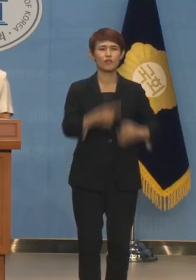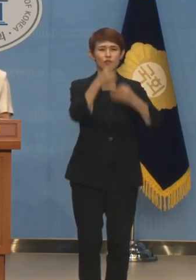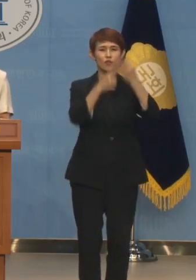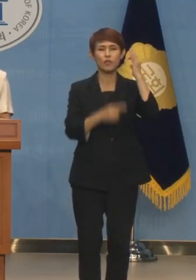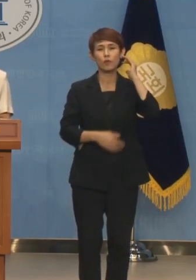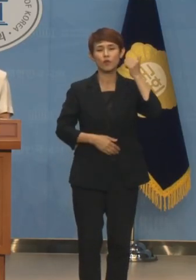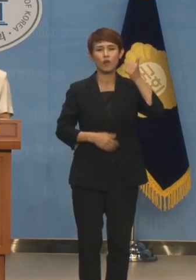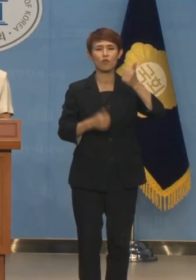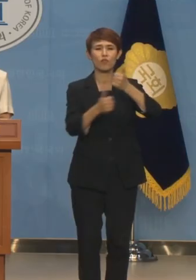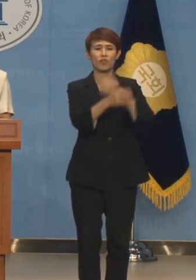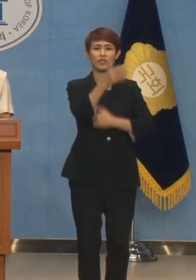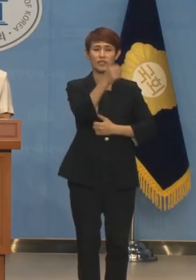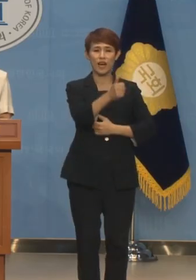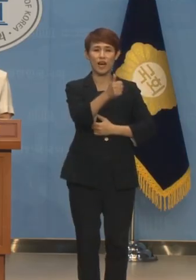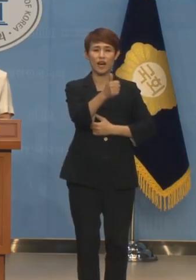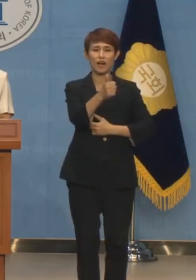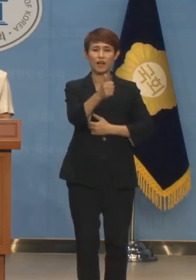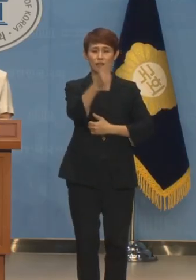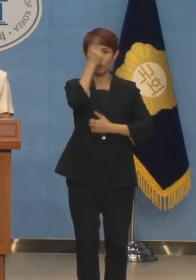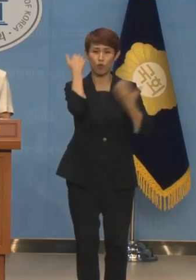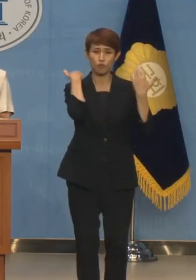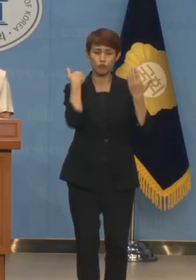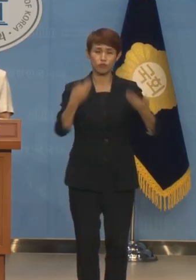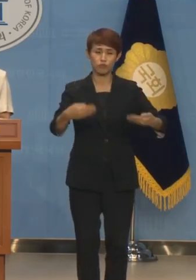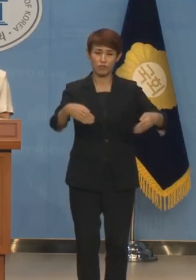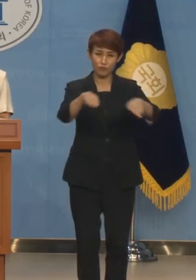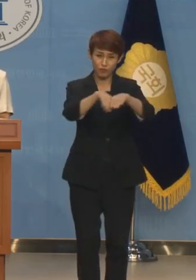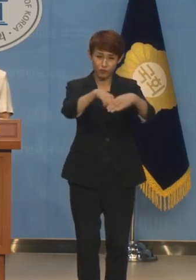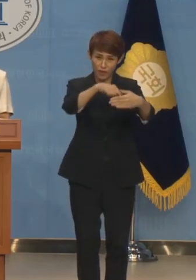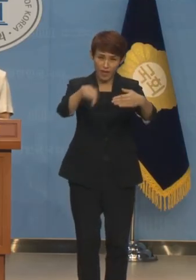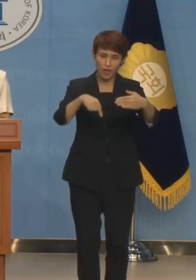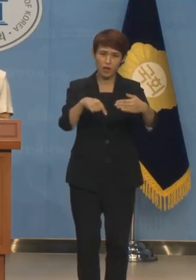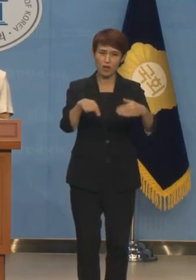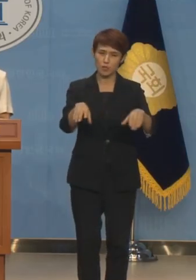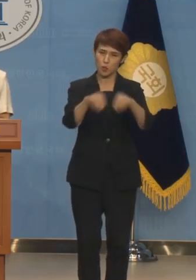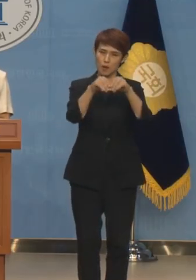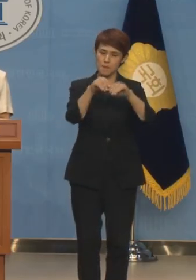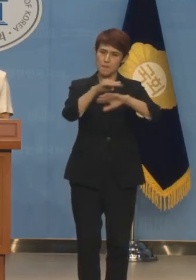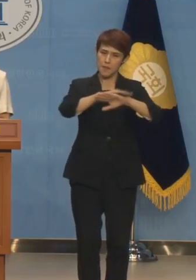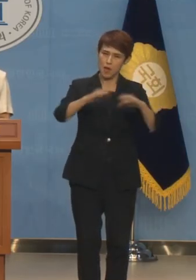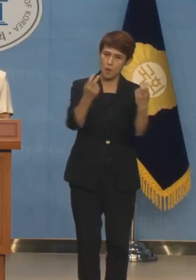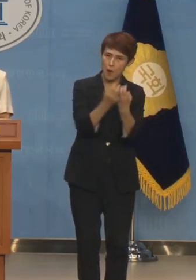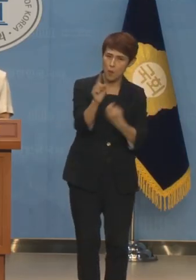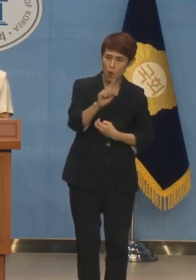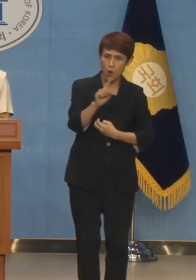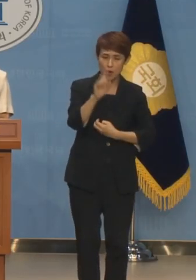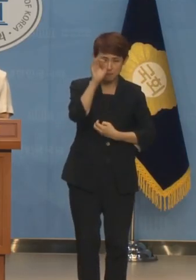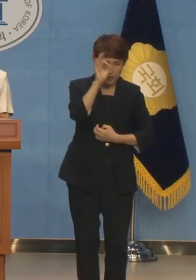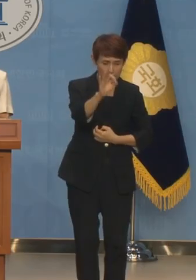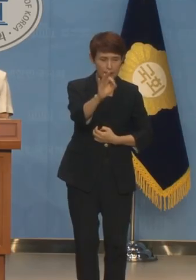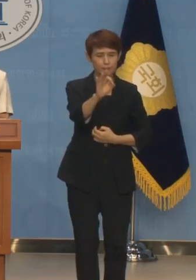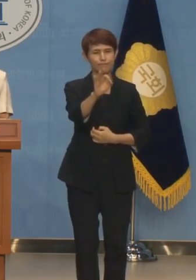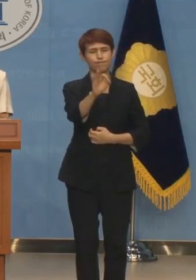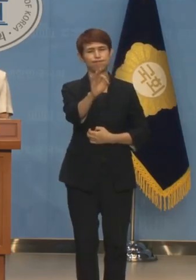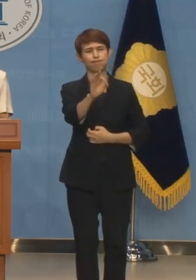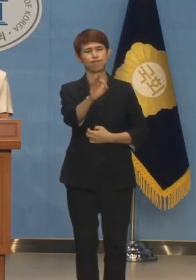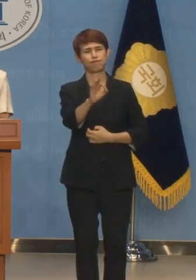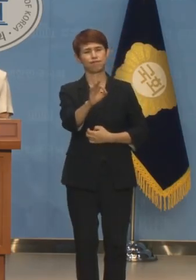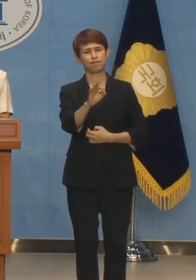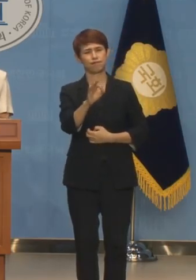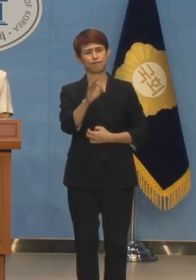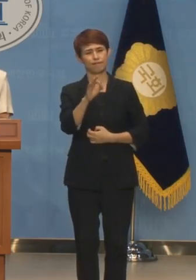맡고 있는 범정부기구의 종합대책이라고 해서 뭔가 획기적인 대책이 나오나 했더니 그